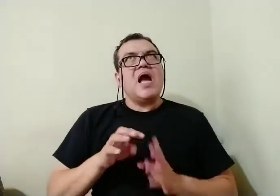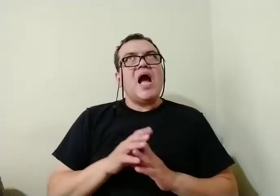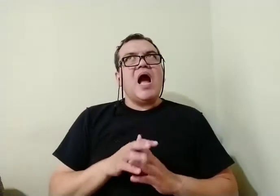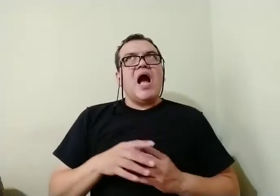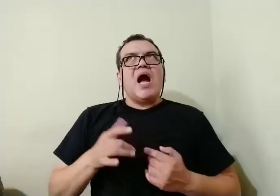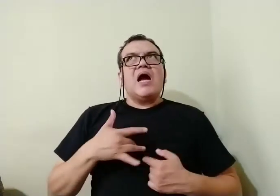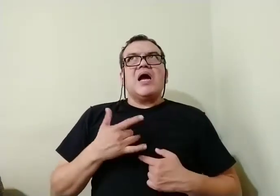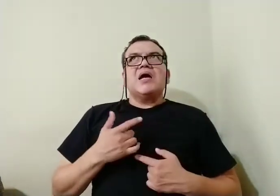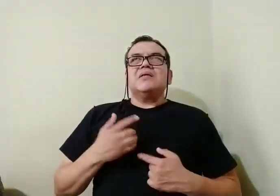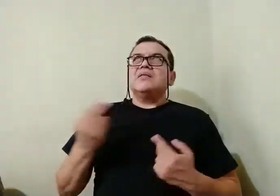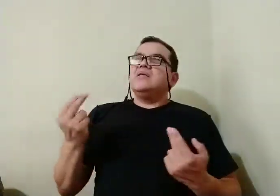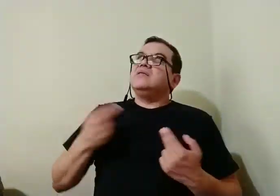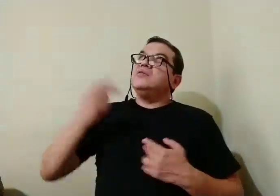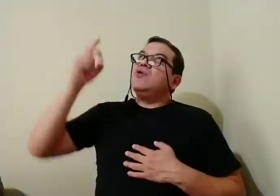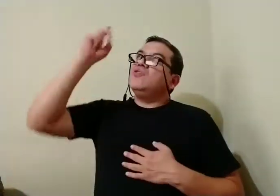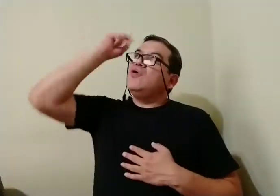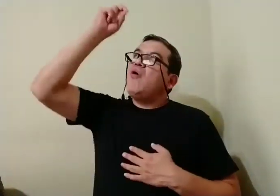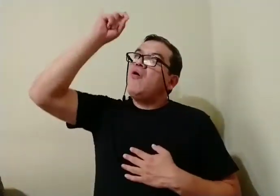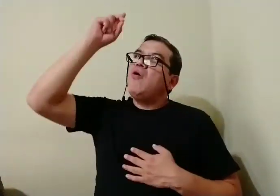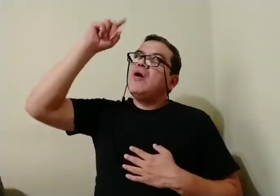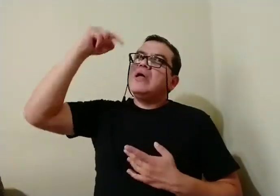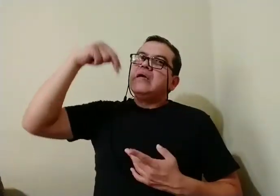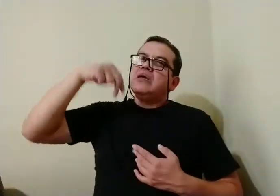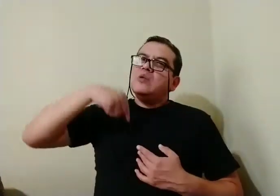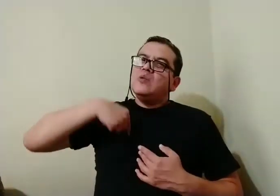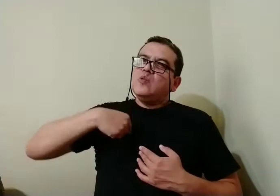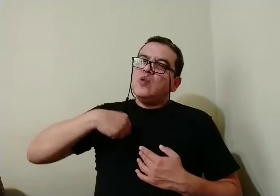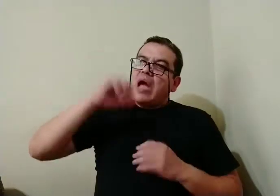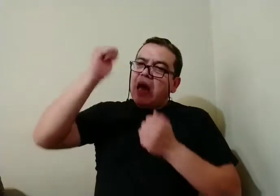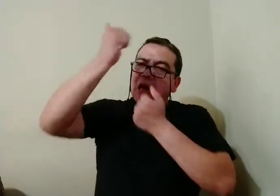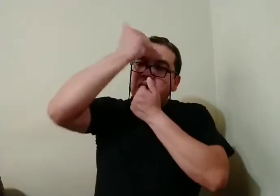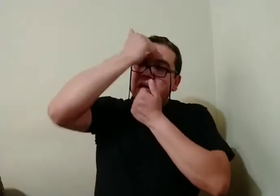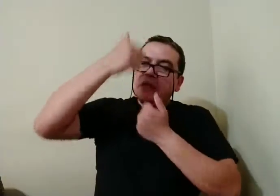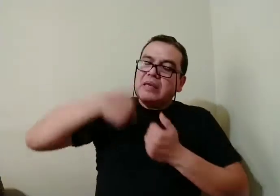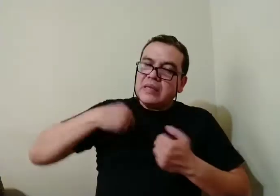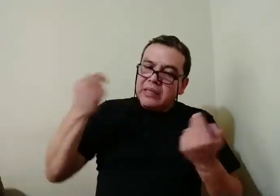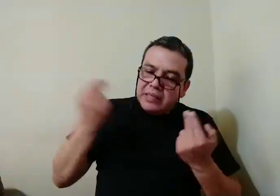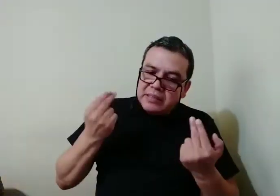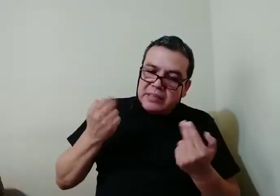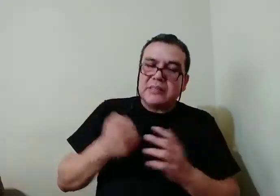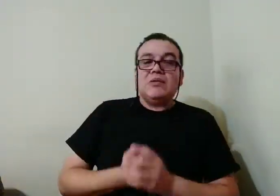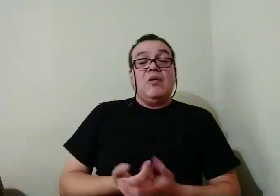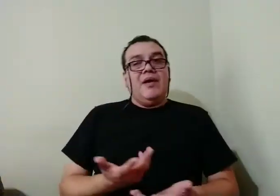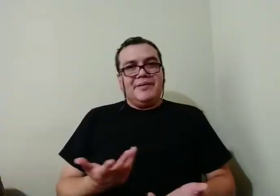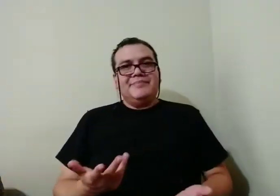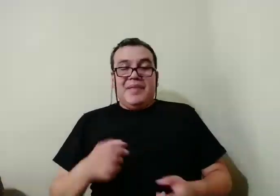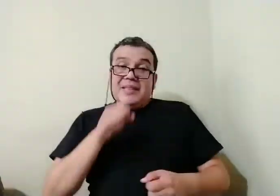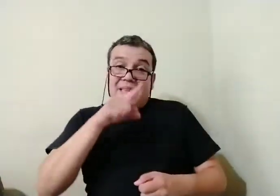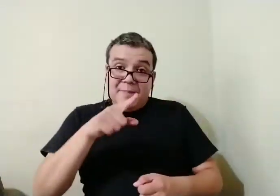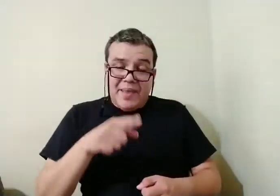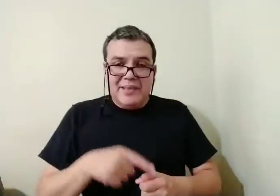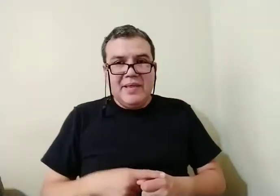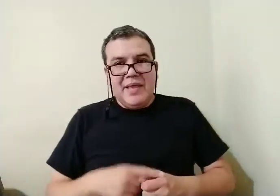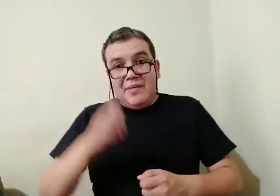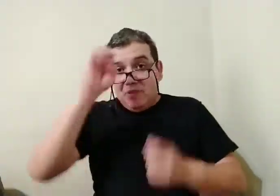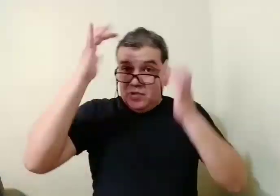También convence al mundo de justicia. El Espíritu Santo no solo revela el